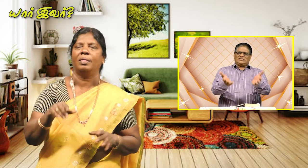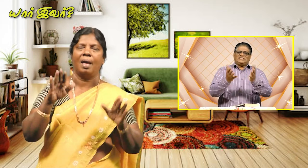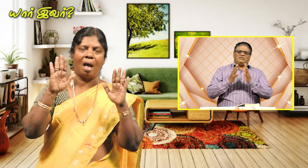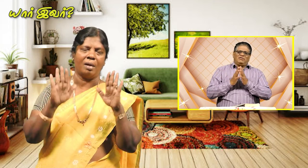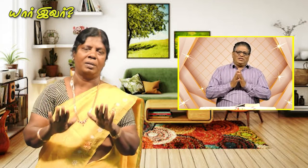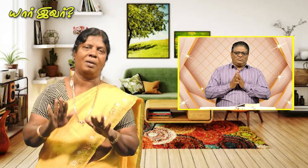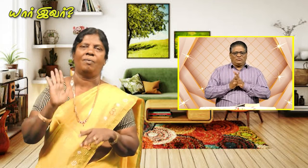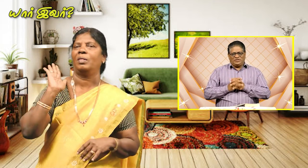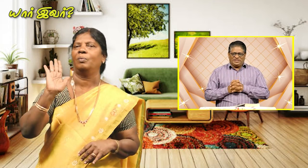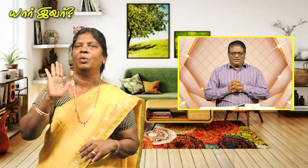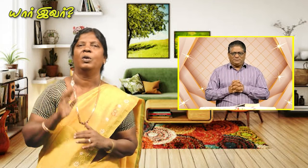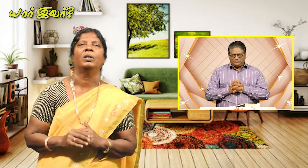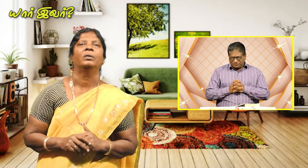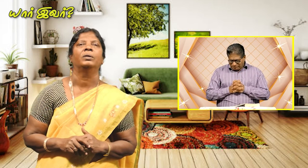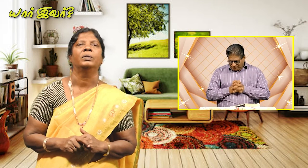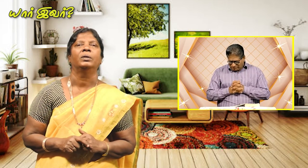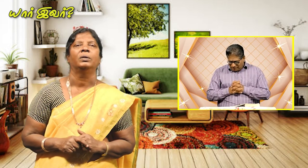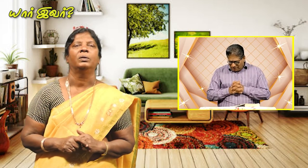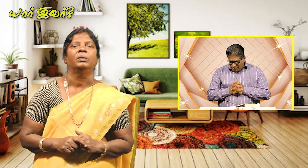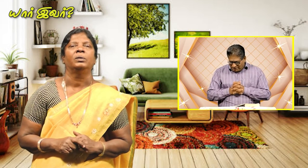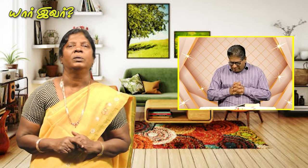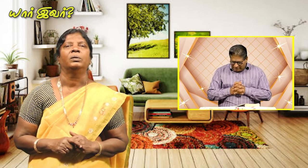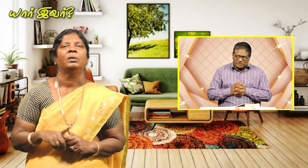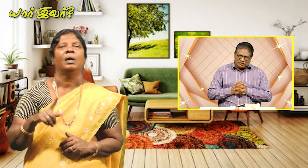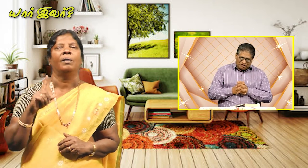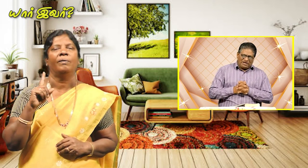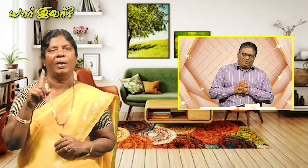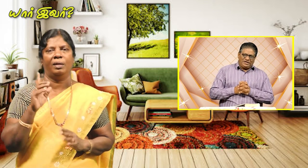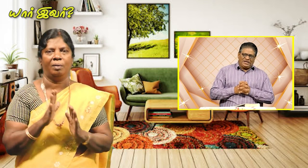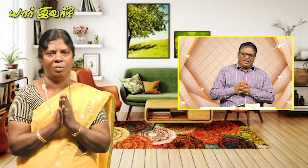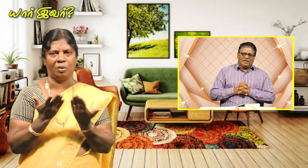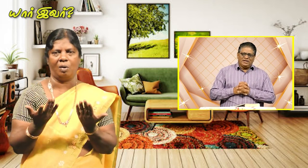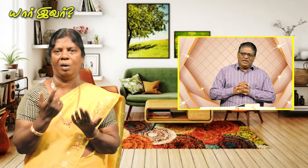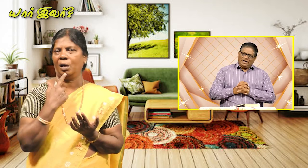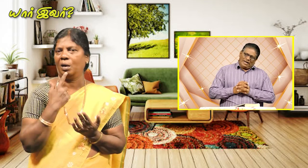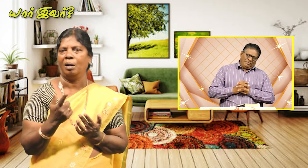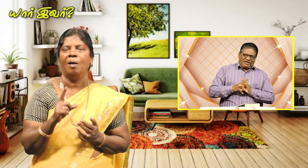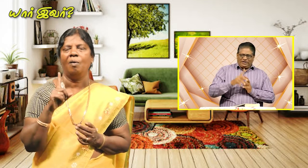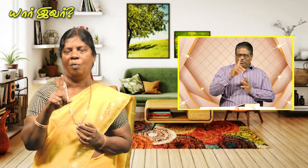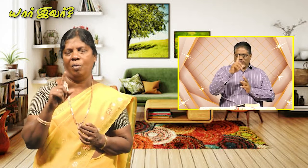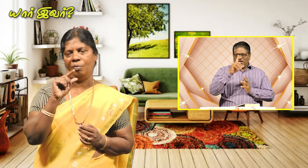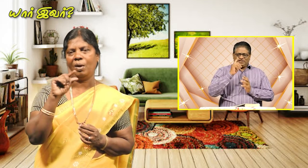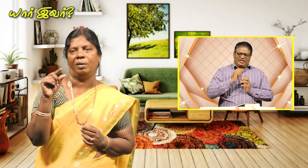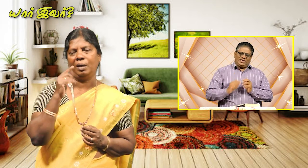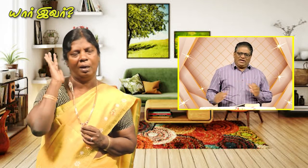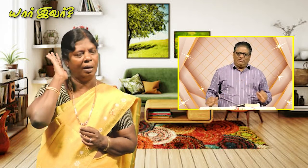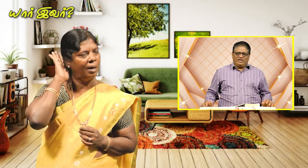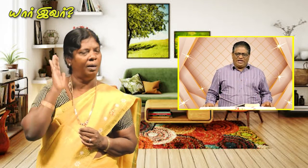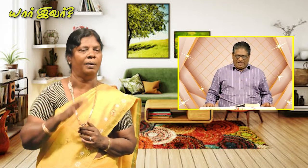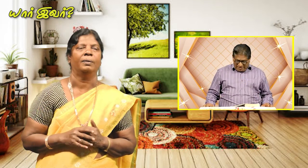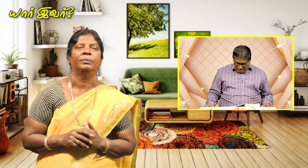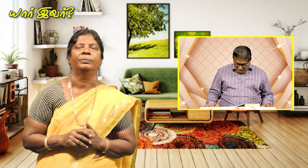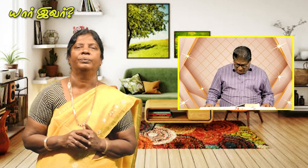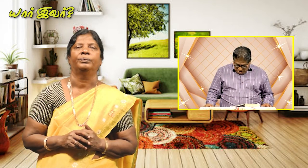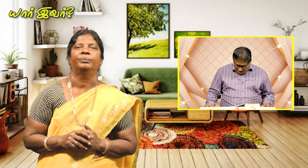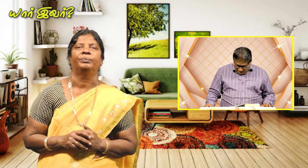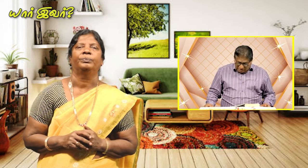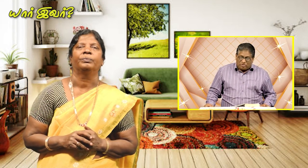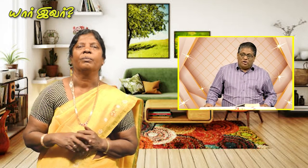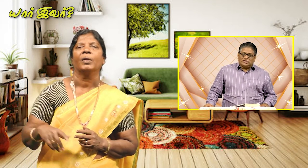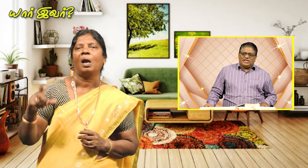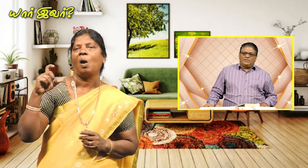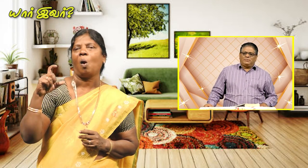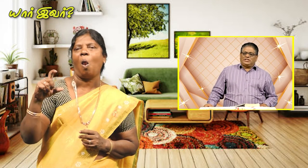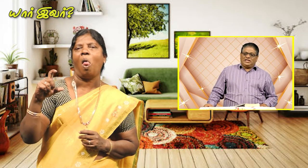இந்த ஆசீர்வாதம் உண்டு. பைபிள் சொல்லுது அப்படி. நான் படிக்கிற ஒரு வார்த்தை நீங்க கவனிங்க,